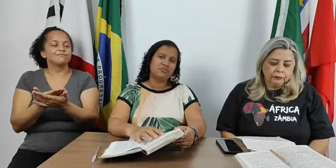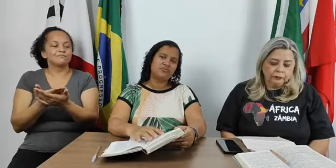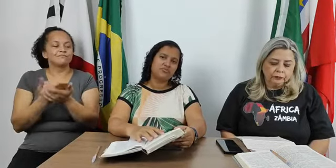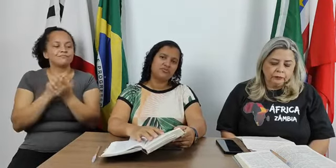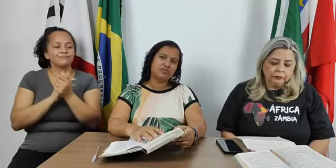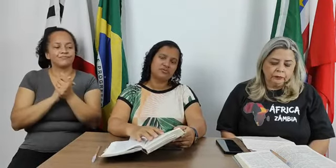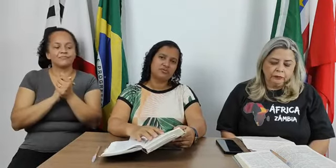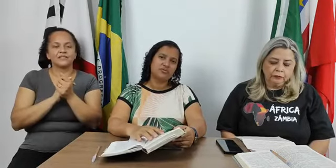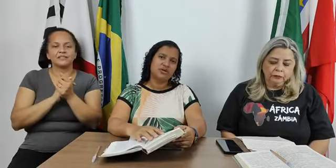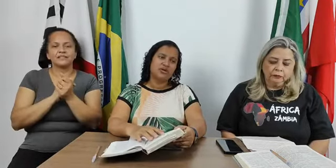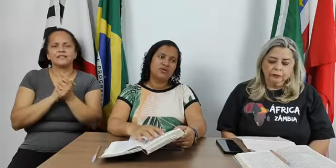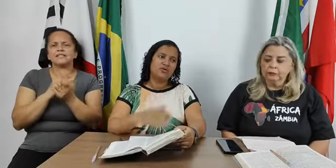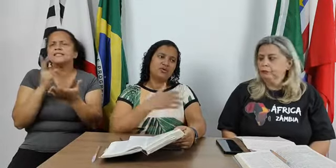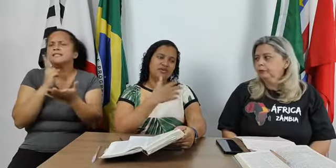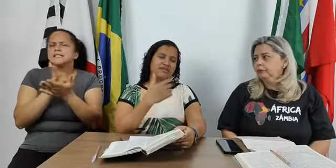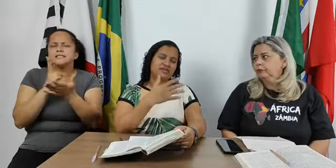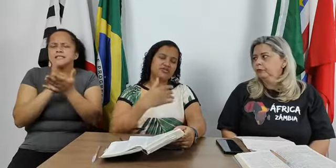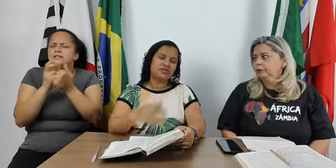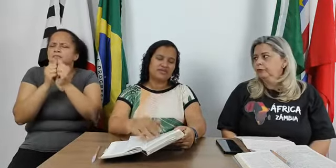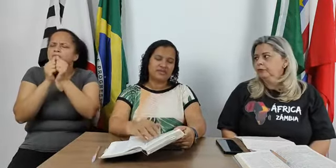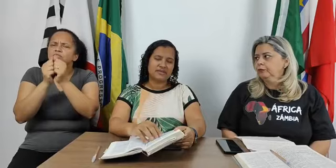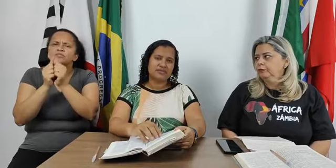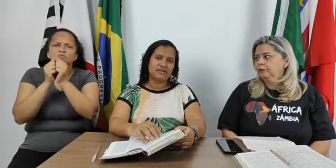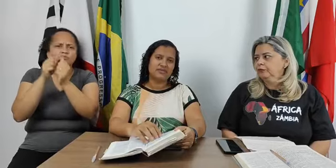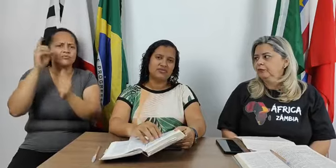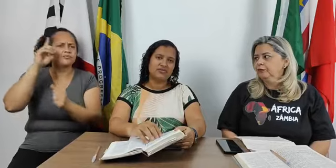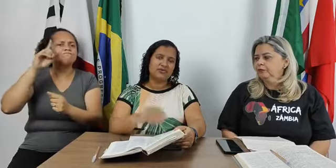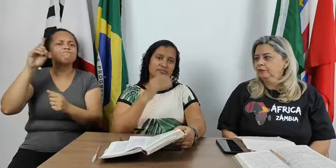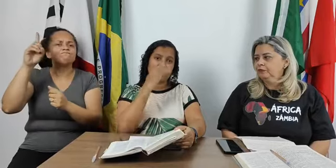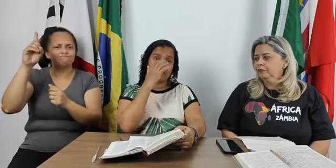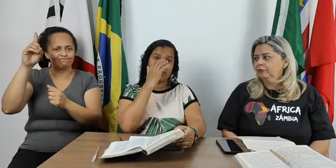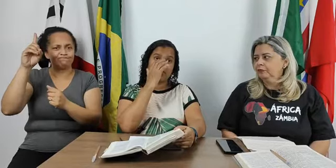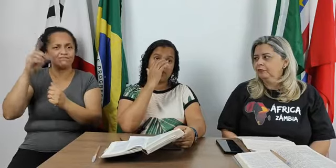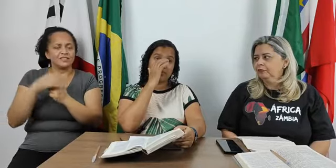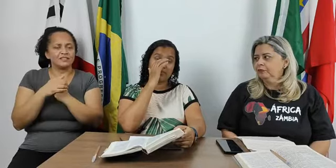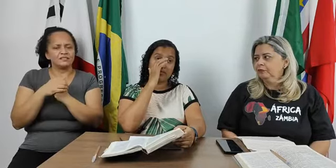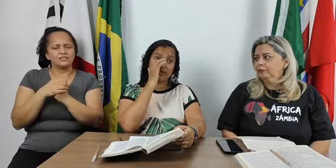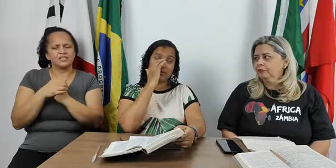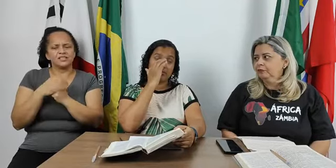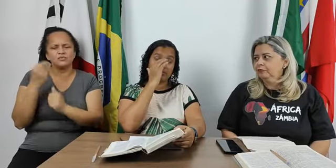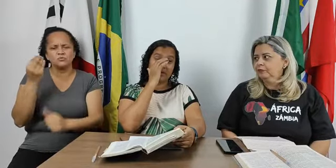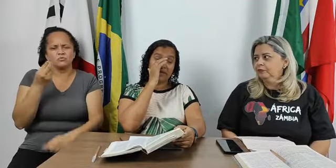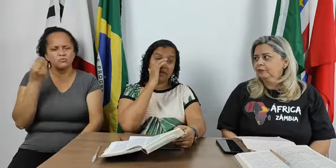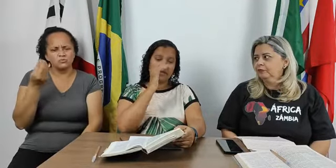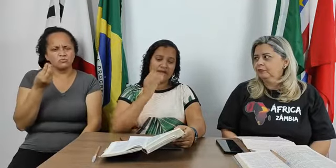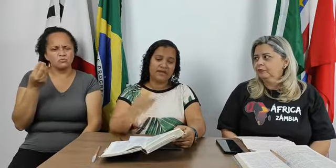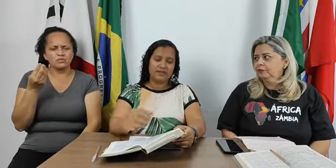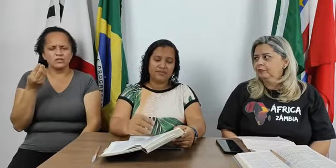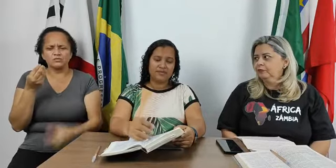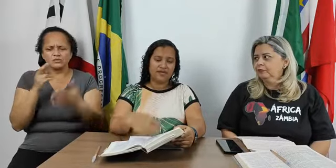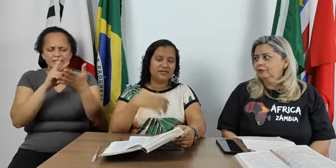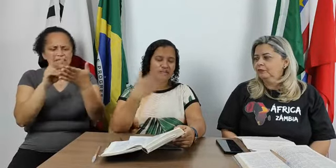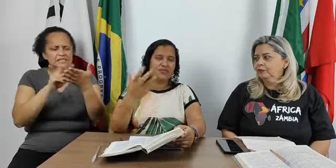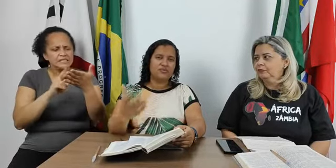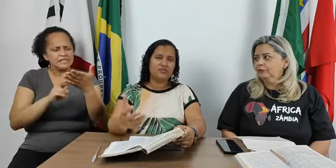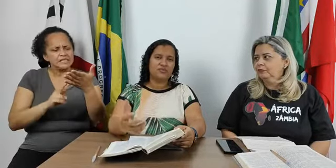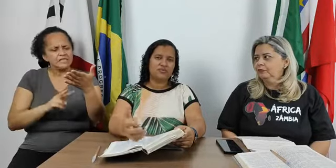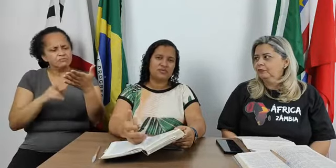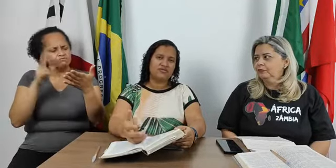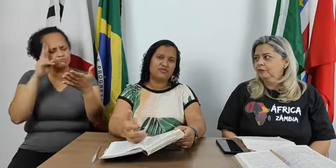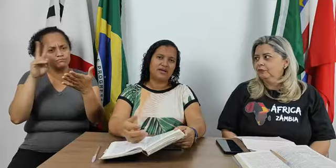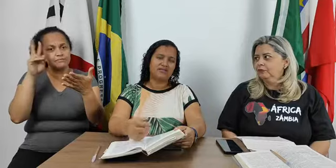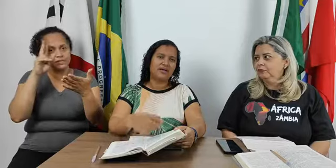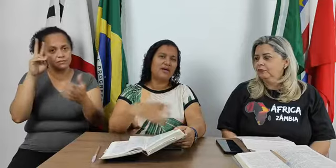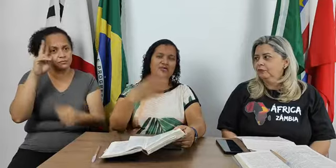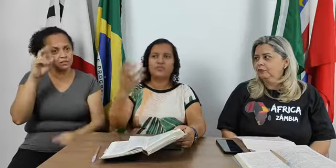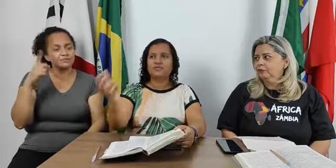Eles sempre foram teus. Quando eu e a Cida, a gente estava fazendo essa leitura, a gente lembrou que tem algumas pessoas